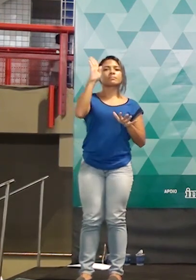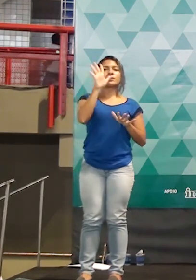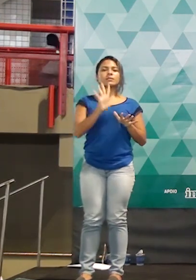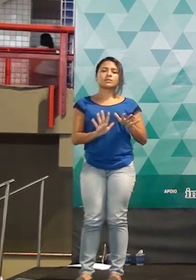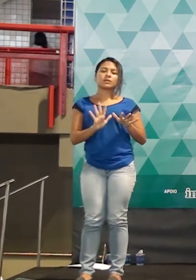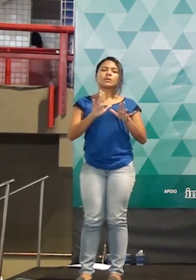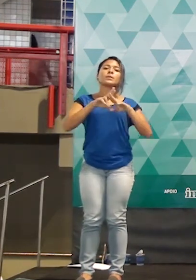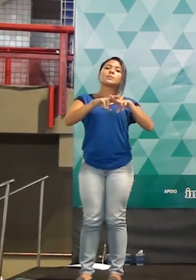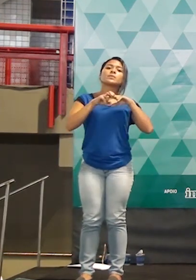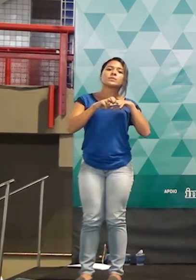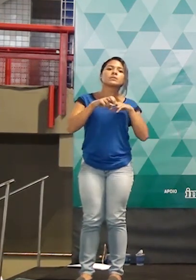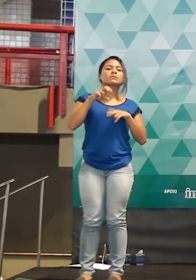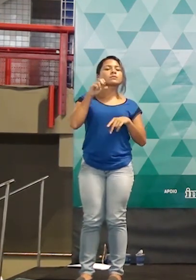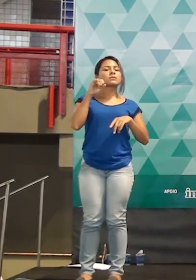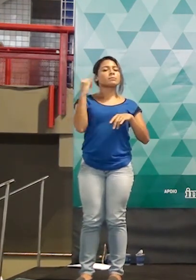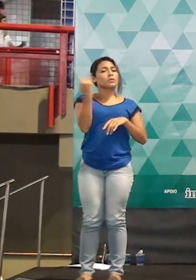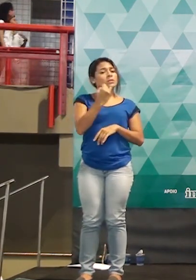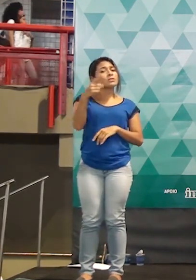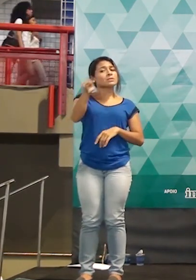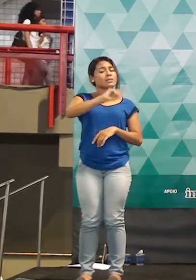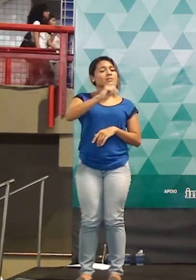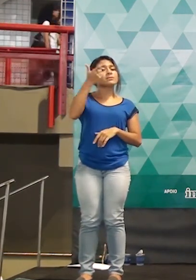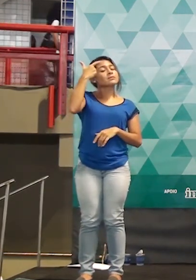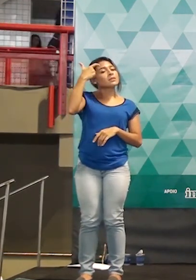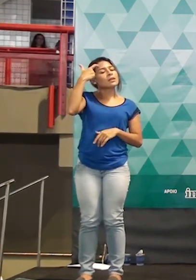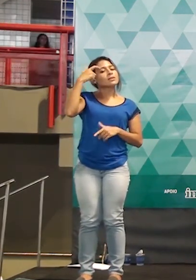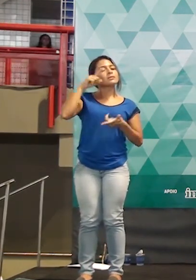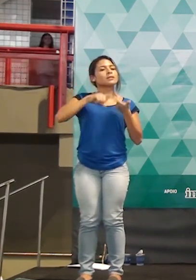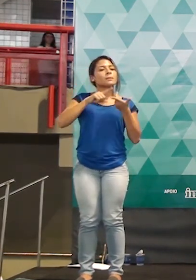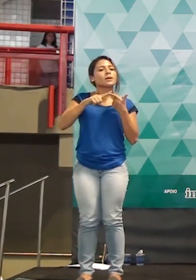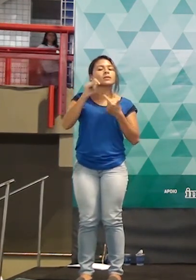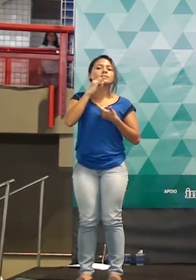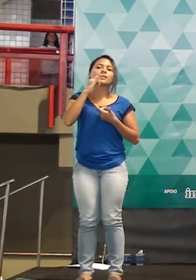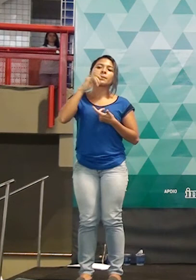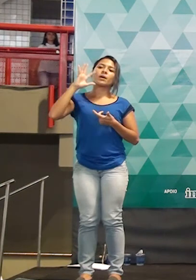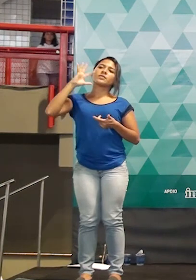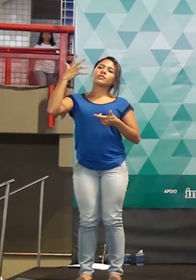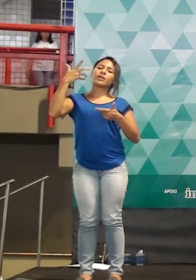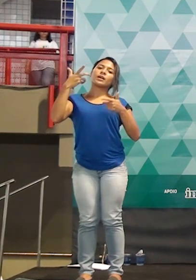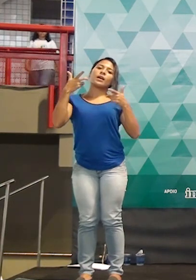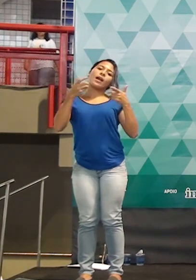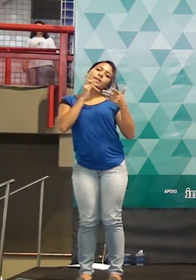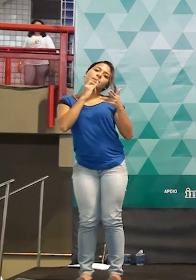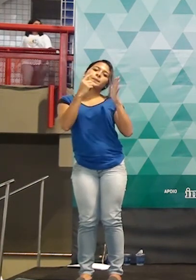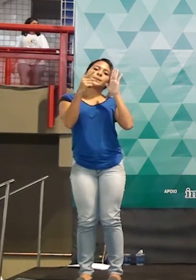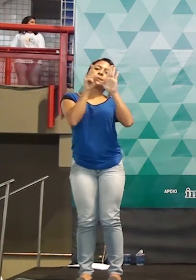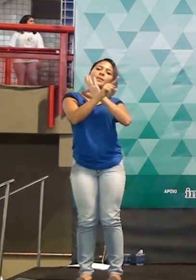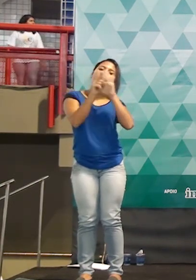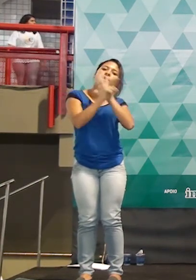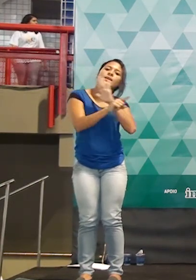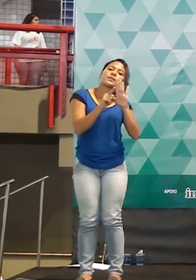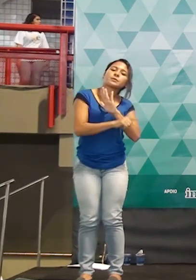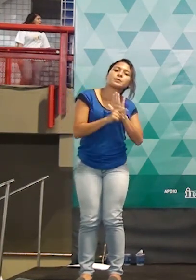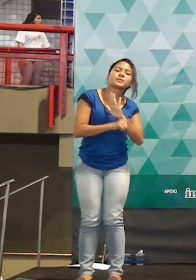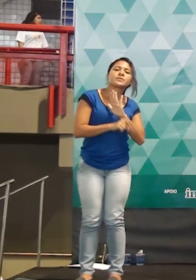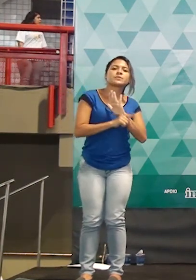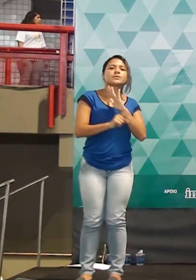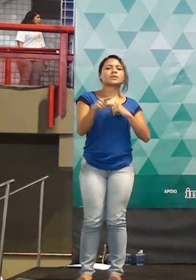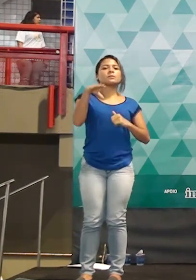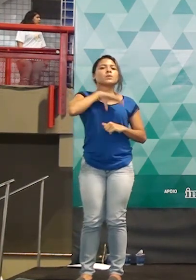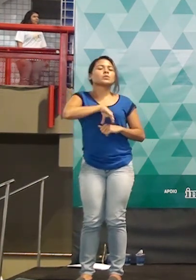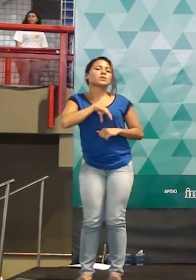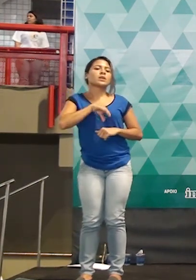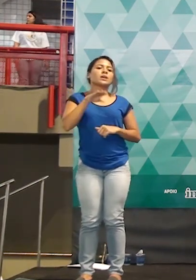momento, você precise disso. E também para você resolver as questões das ciências humanas, tá? Essas duas informações